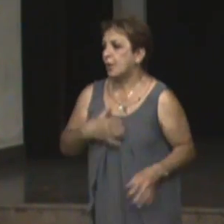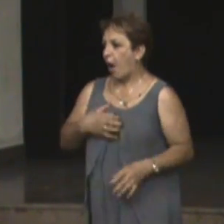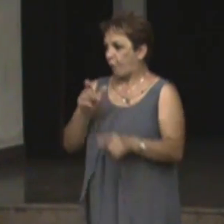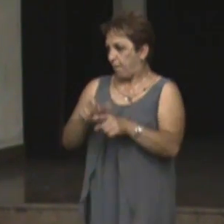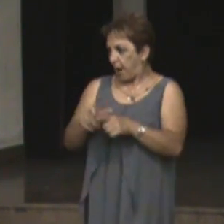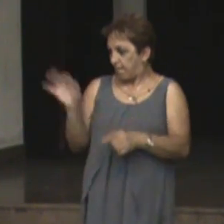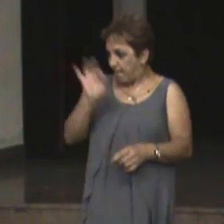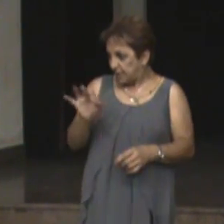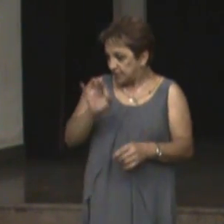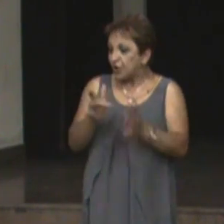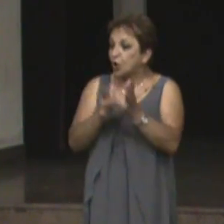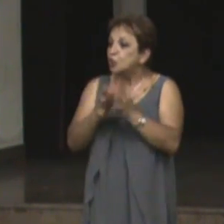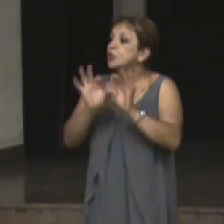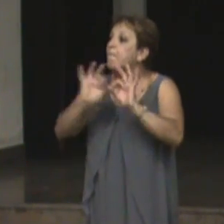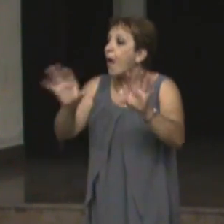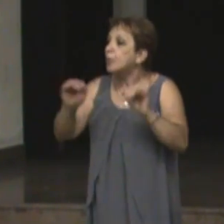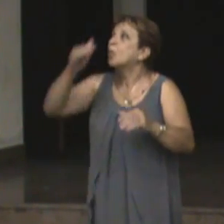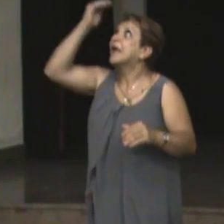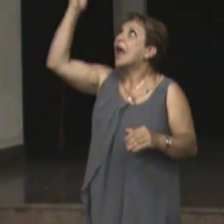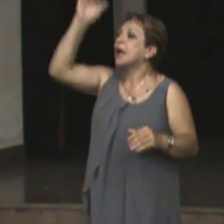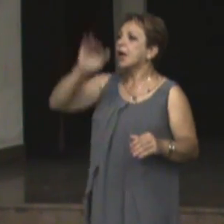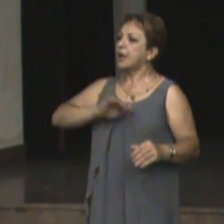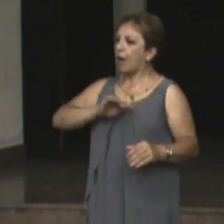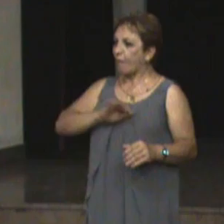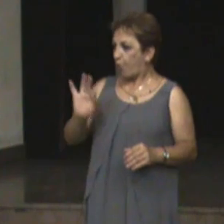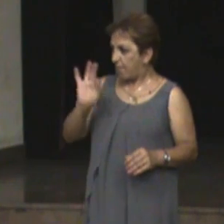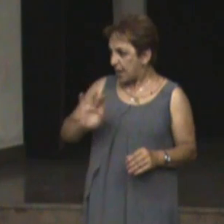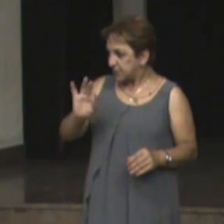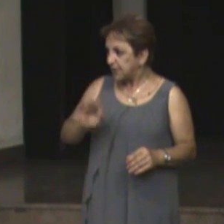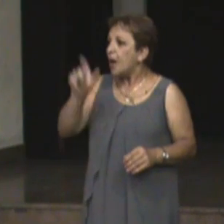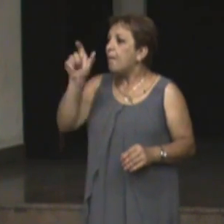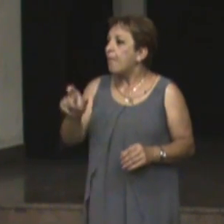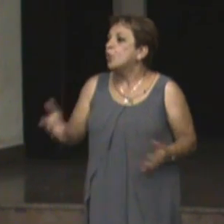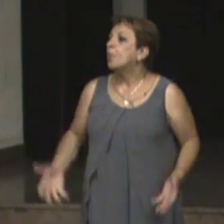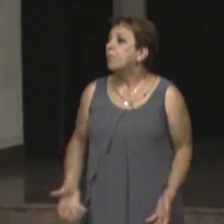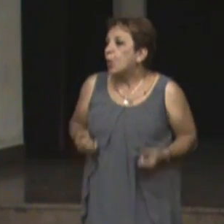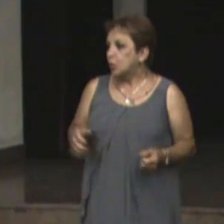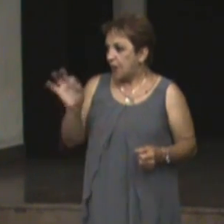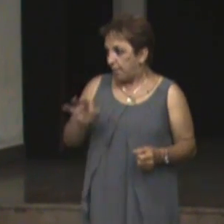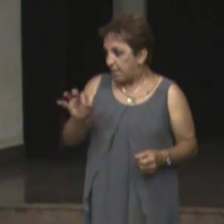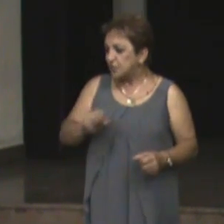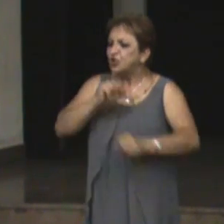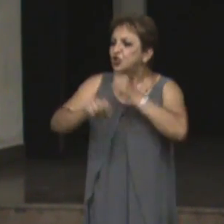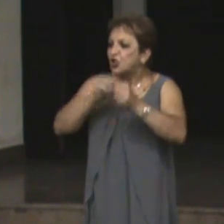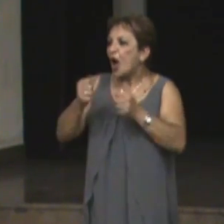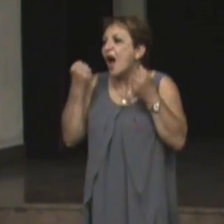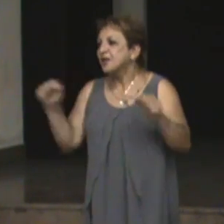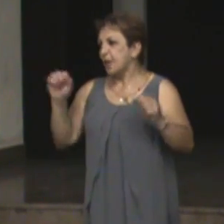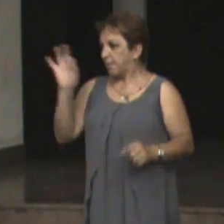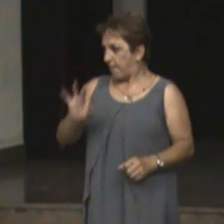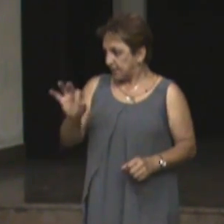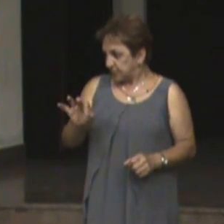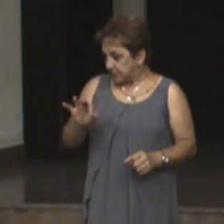մասին։ Քրիստոս խոսում է երկնքի արքայության, մարդու փրկության, չարից ազատագրման